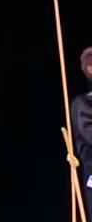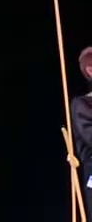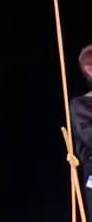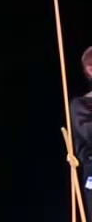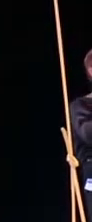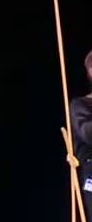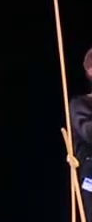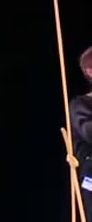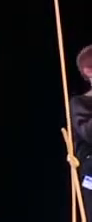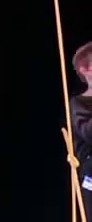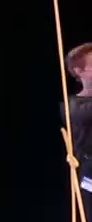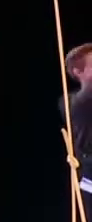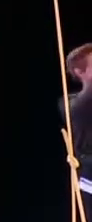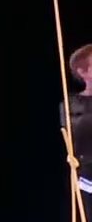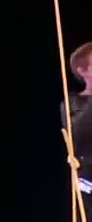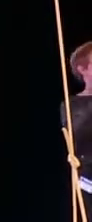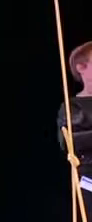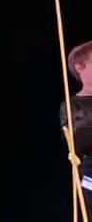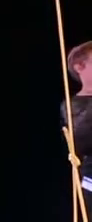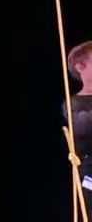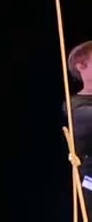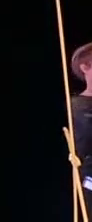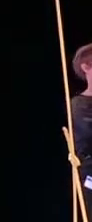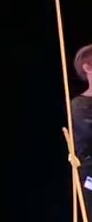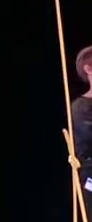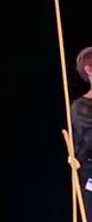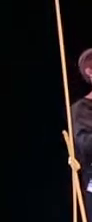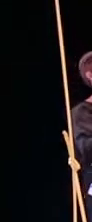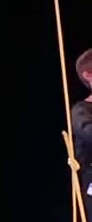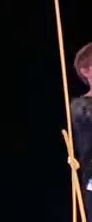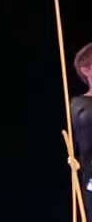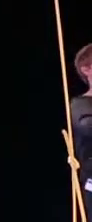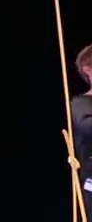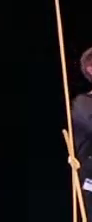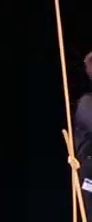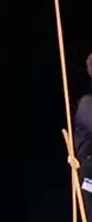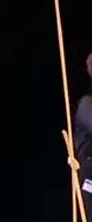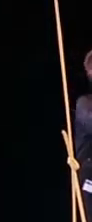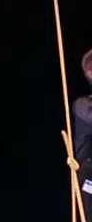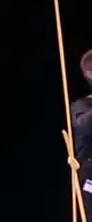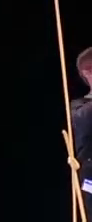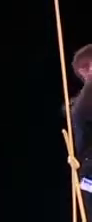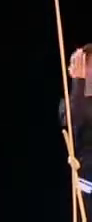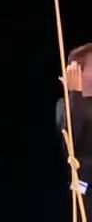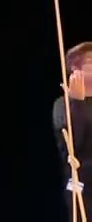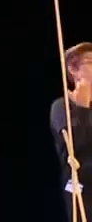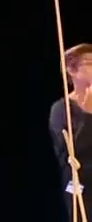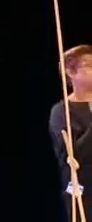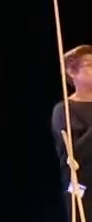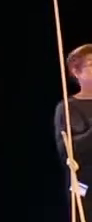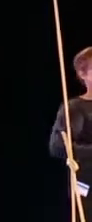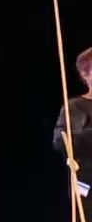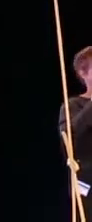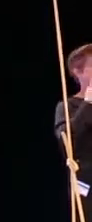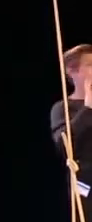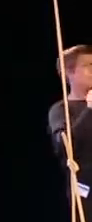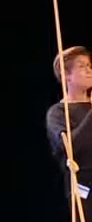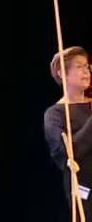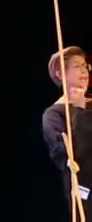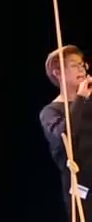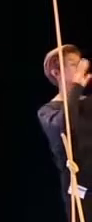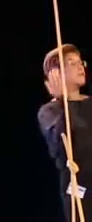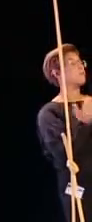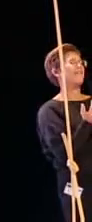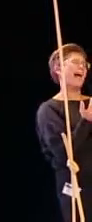Hela jordens framtid hänger dock inte på ett endaste möte. Så bli inte ledsna ifall det inte blir bra på just det här mötet.